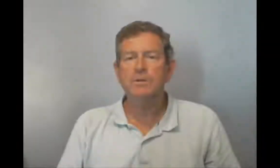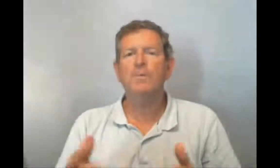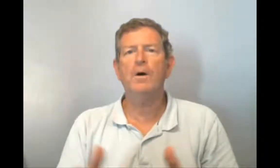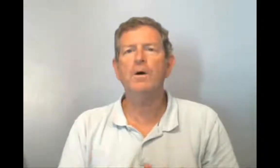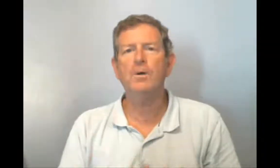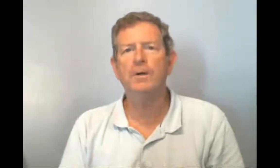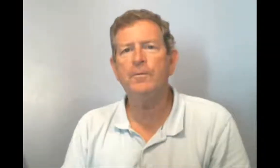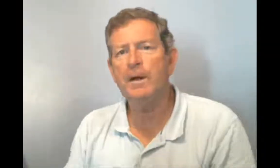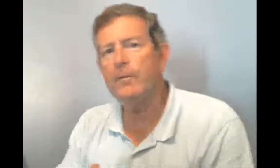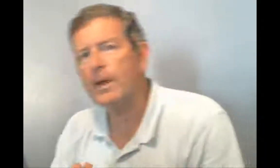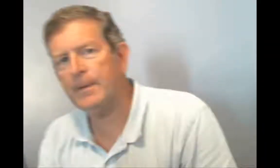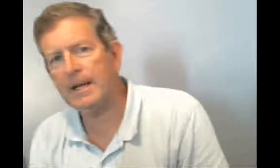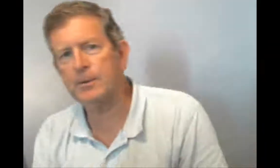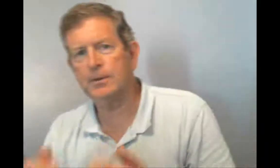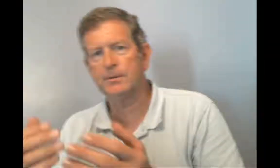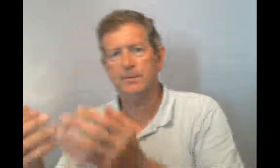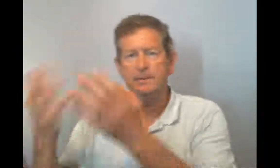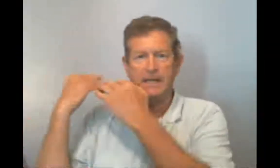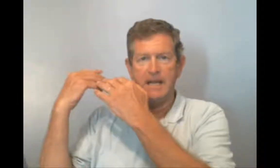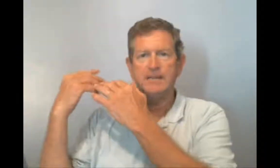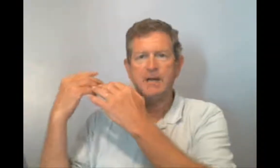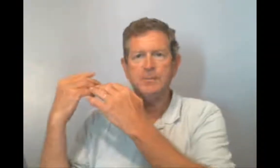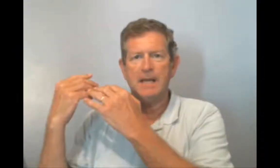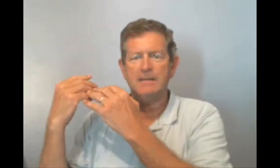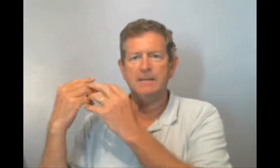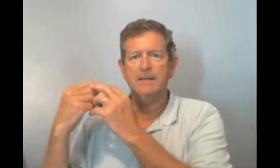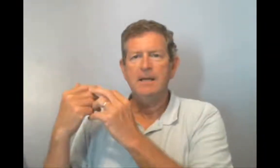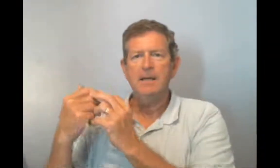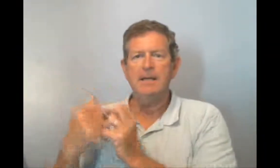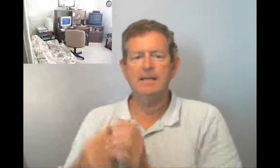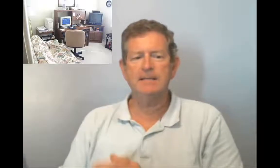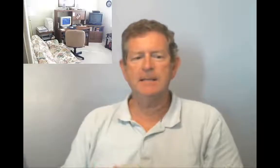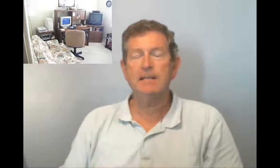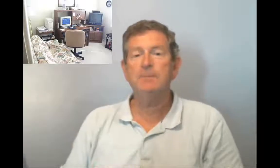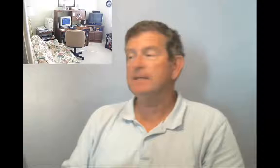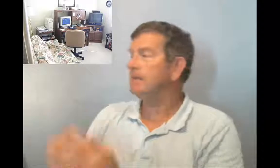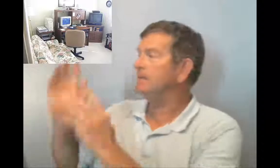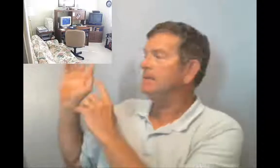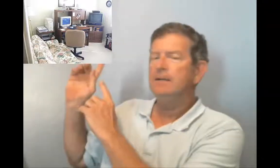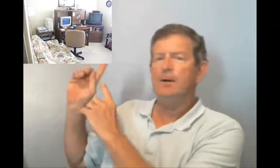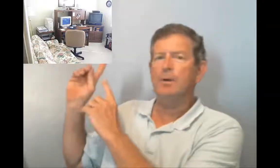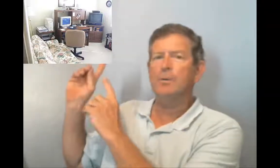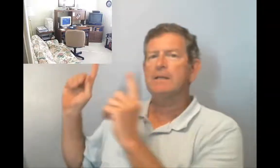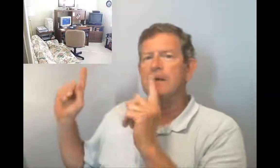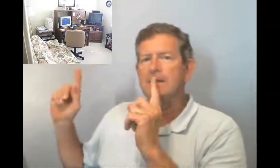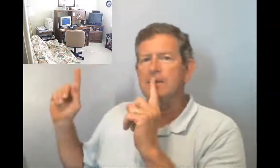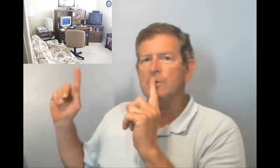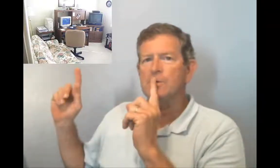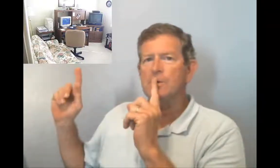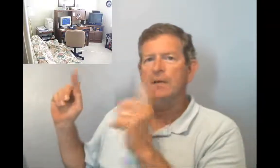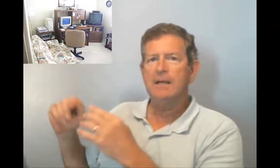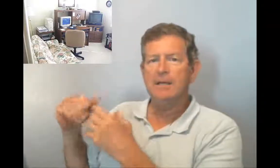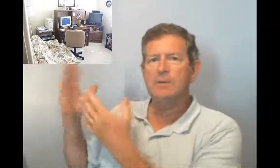Nous allons voir encore une fois le vocabulaire de la dernière pièce. Et c'est cette pièce ici, en endroit très silencieux. Qu'est-ce que